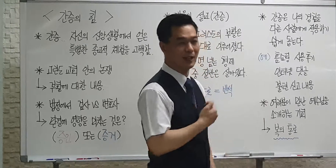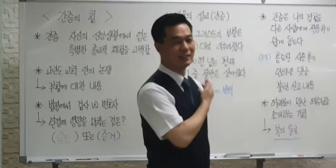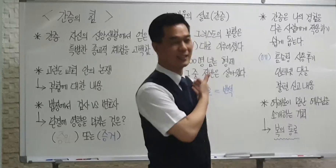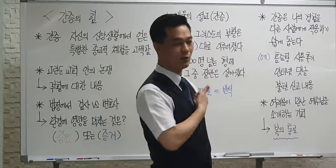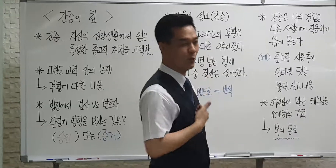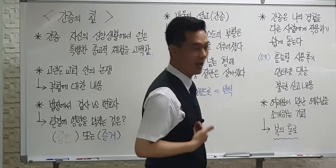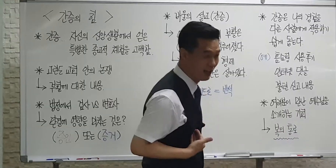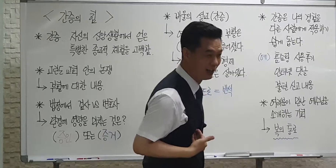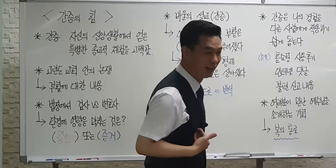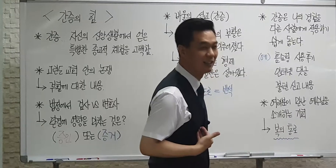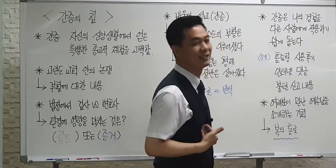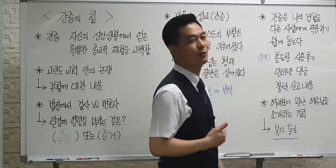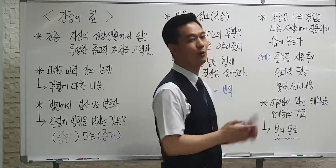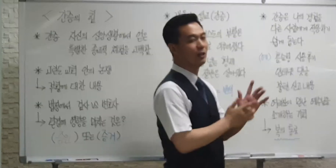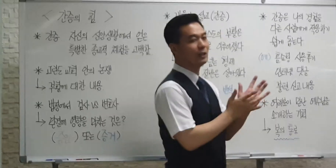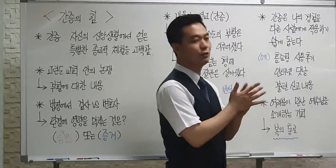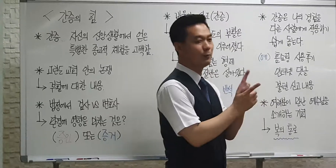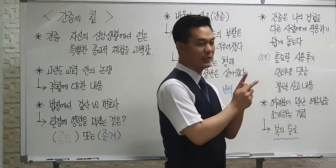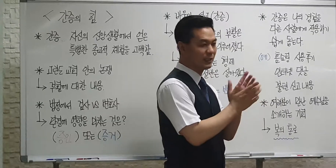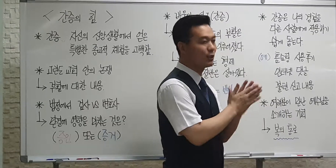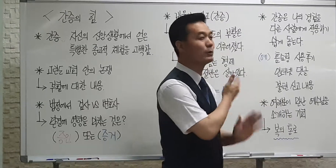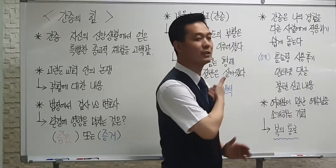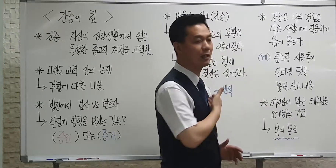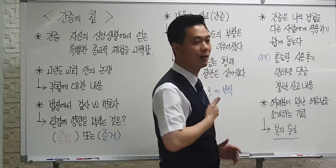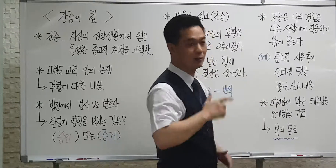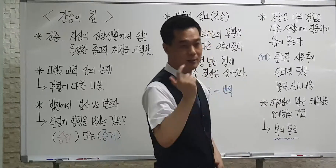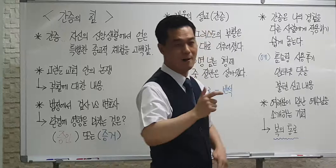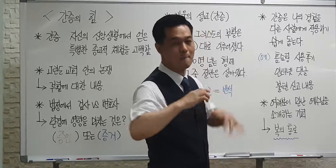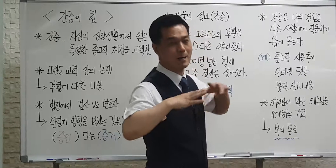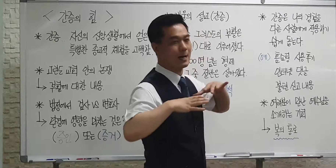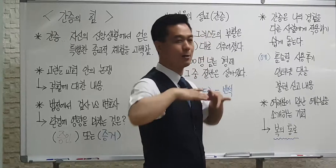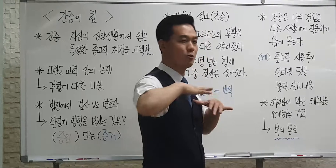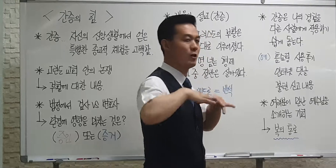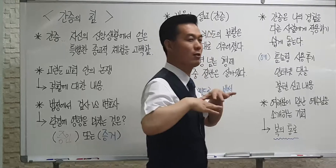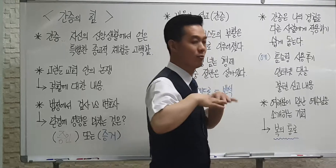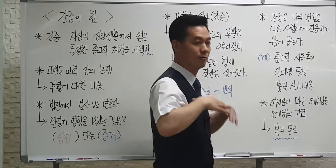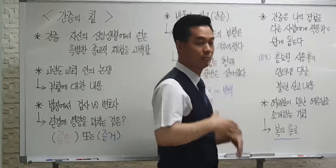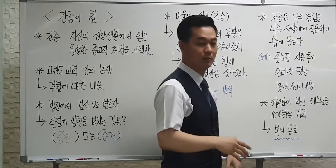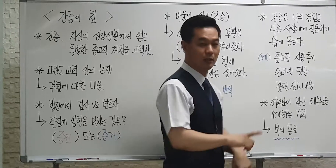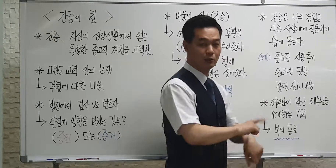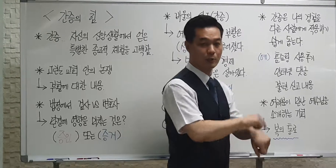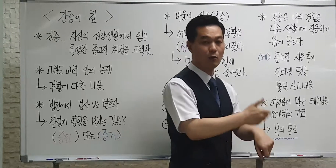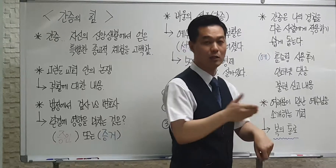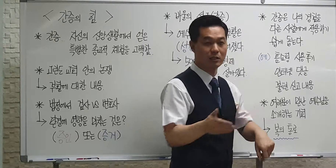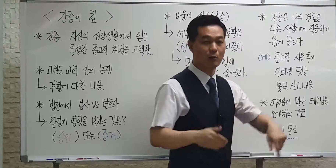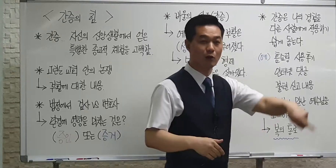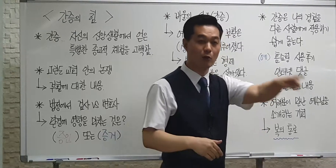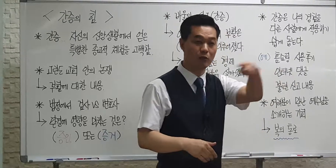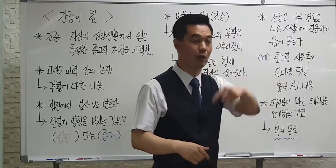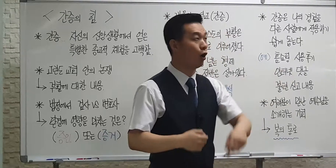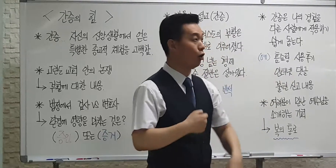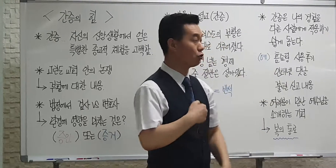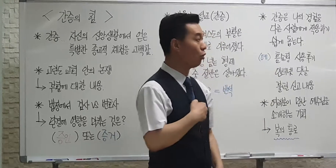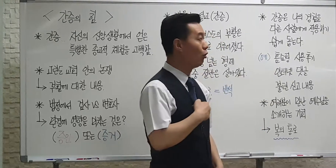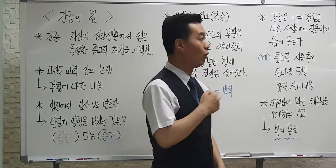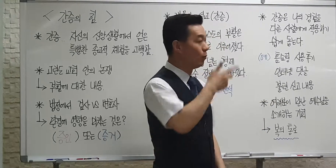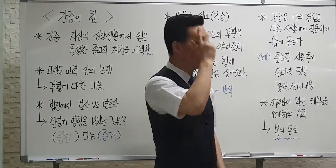나는 사도야. 그래서 자꾸 예수님의 직접 제자라는 것을 막 강조해요. 좀 세월이 지나면 여러분이 저